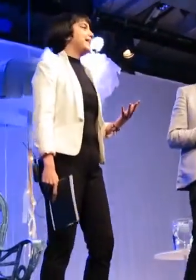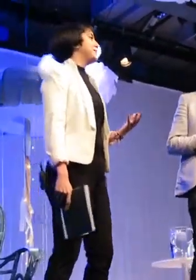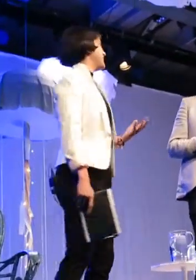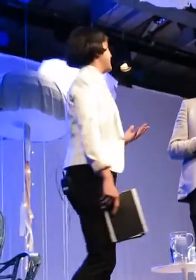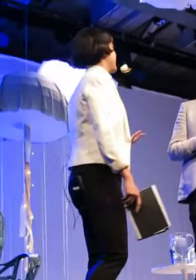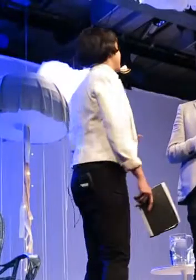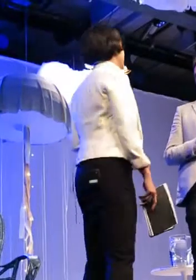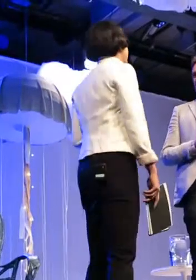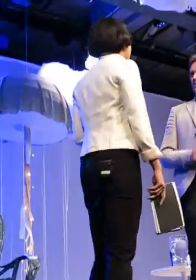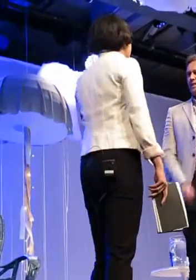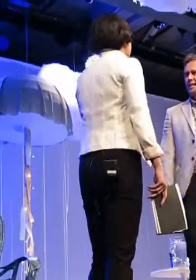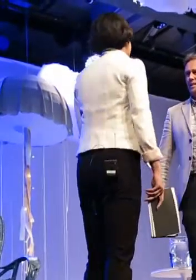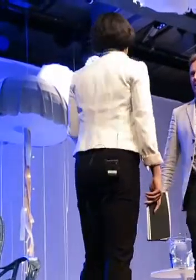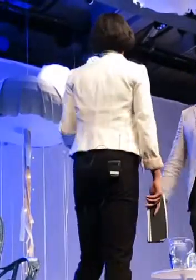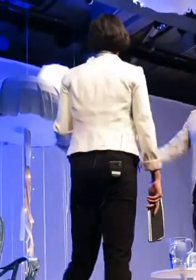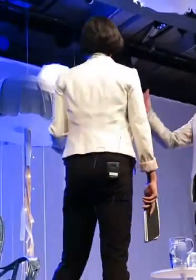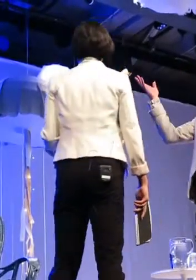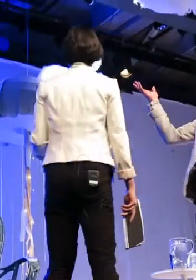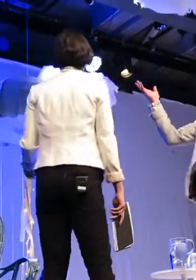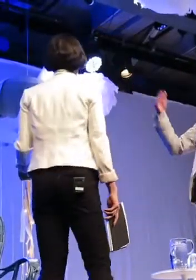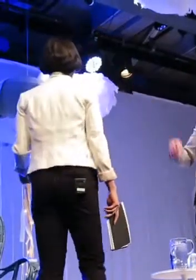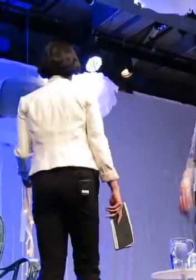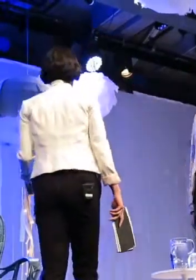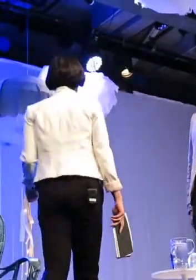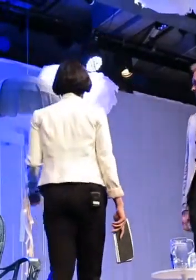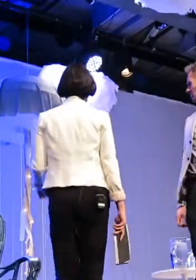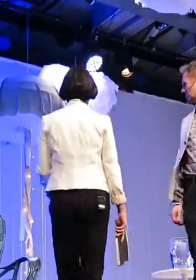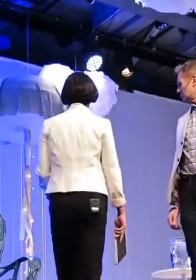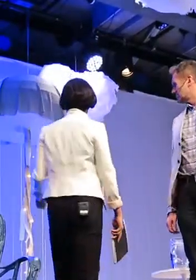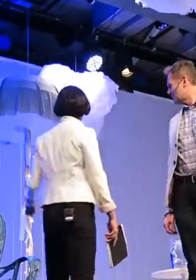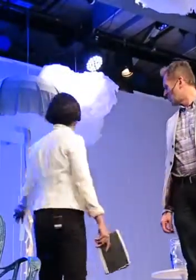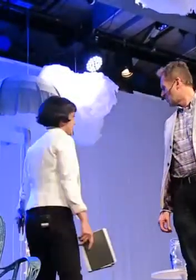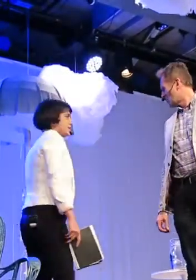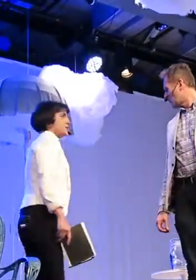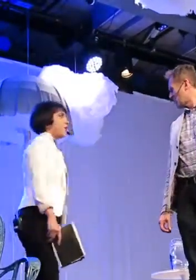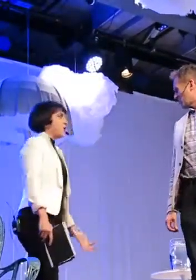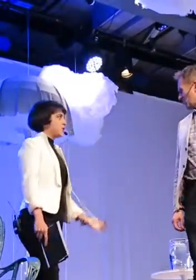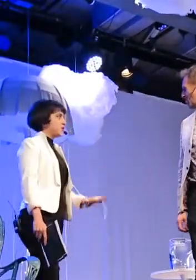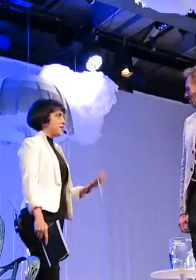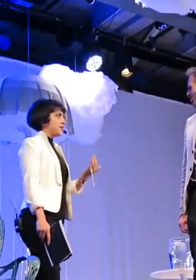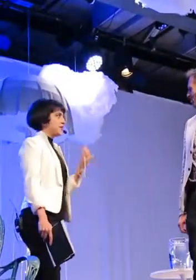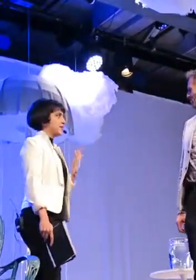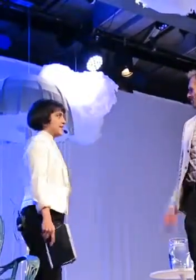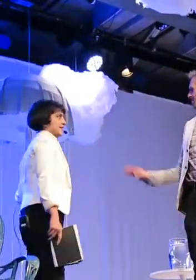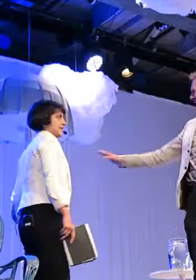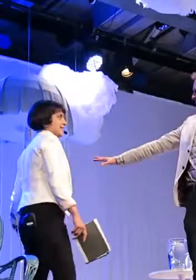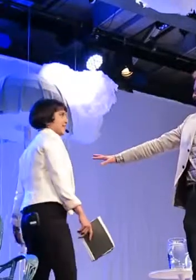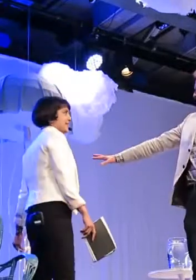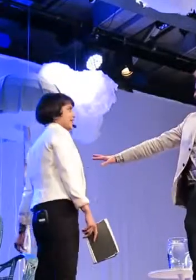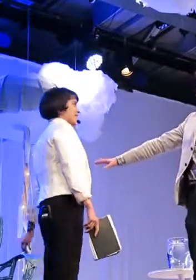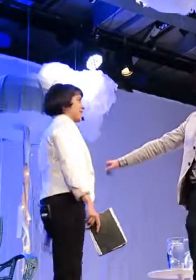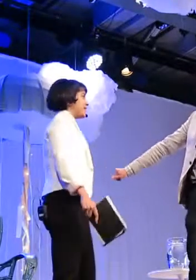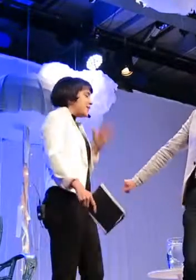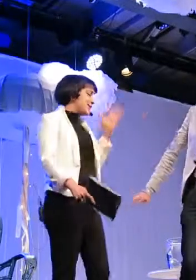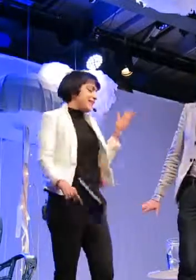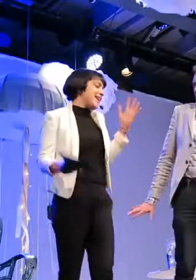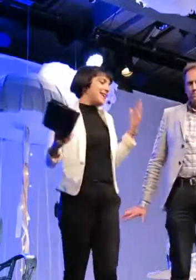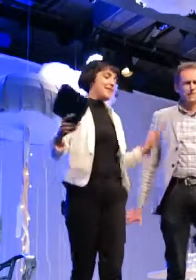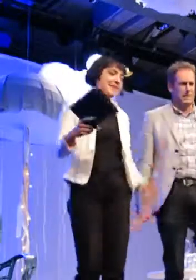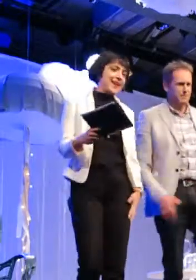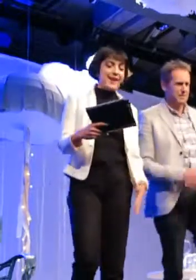här. Precis. Det här är när vi var typ fiskar. Ja. Då var det här min kompis Dan. Där bränns. Ja,